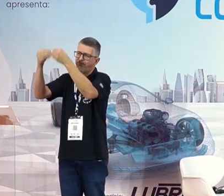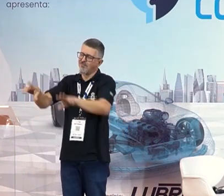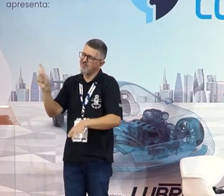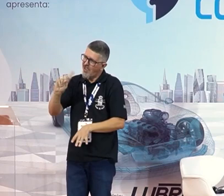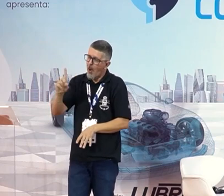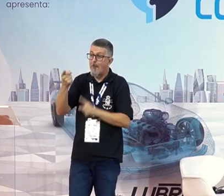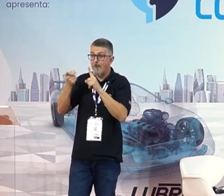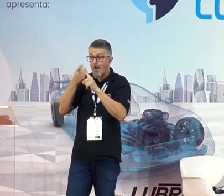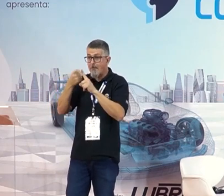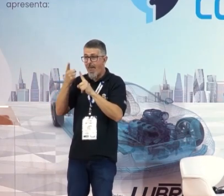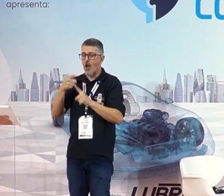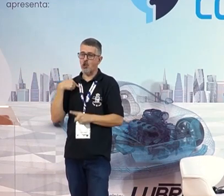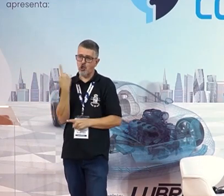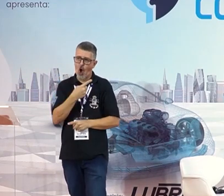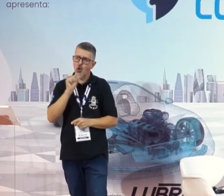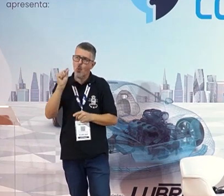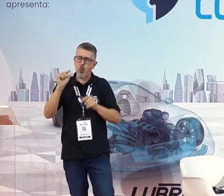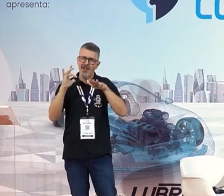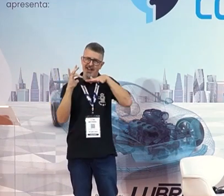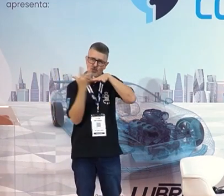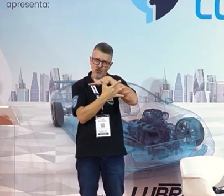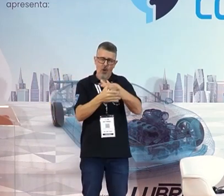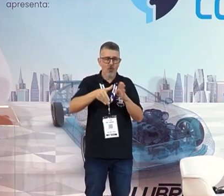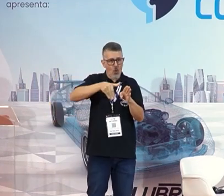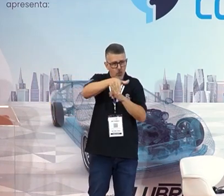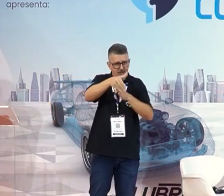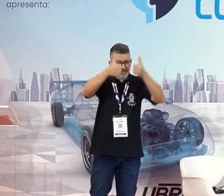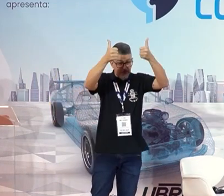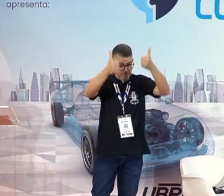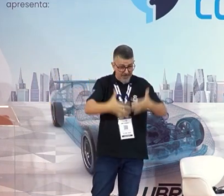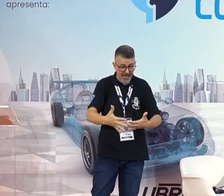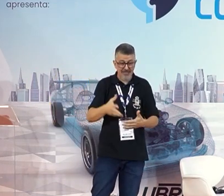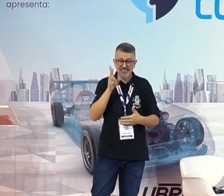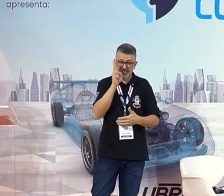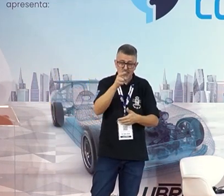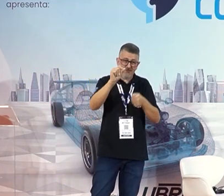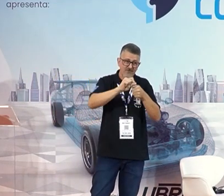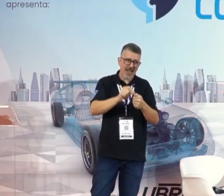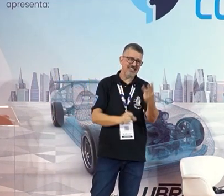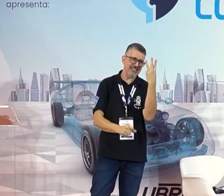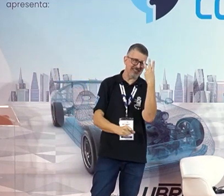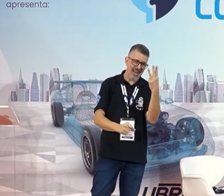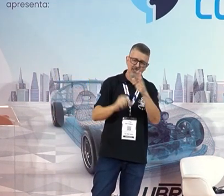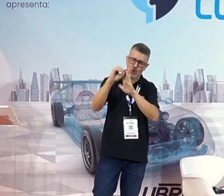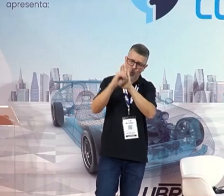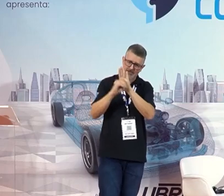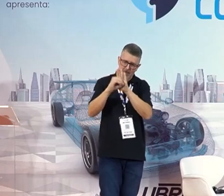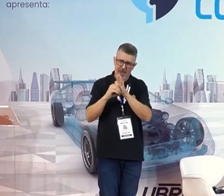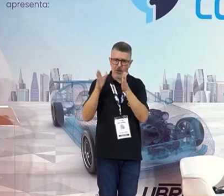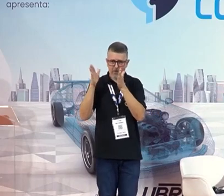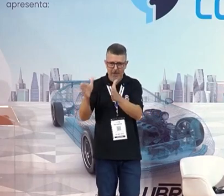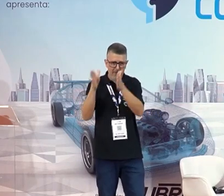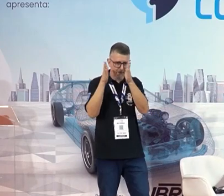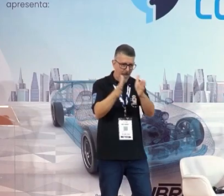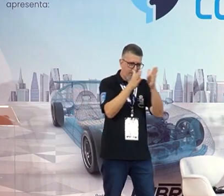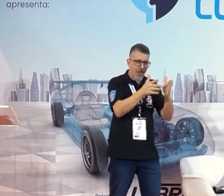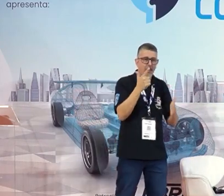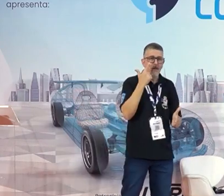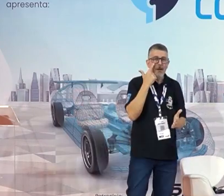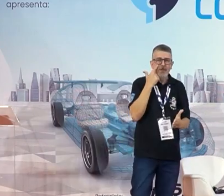da peça e já toma prejuízo nisso. Então, na rede social, nosso conselho é para que ele faça sempre três orçamentos em